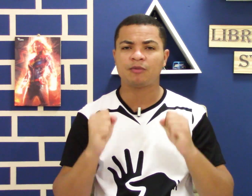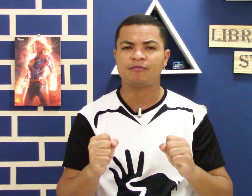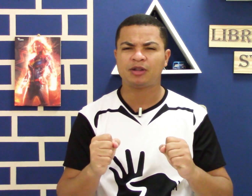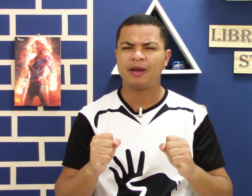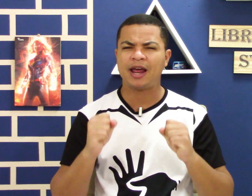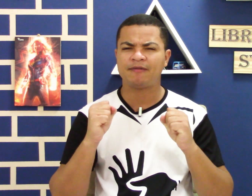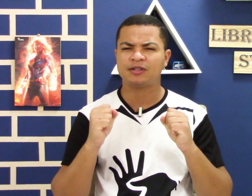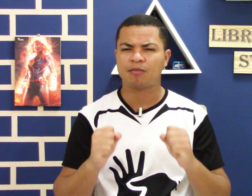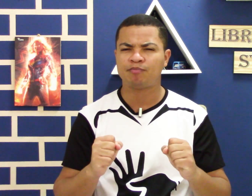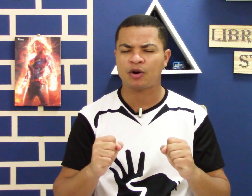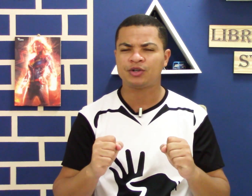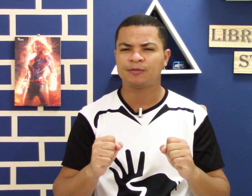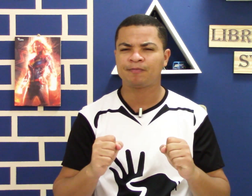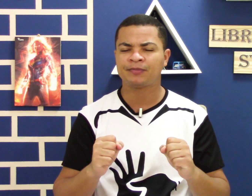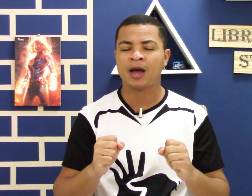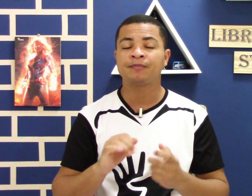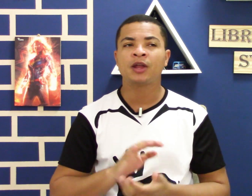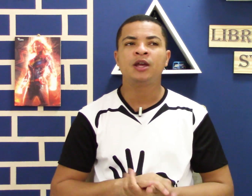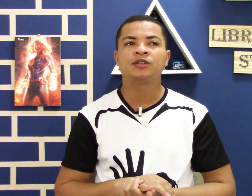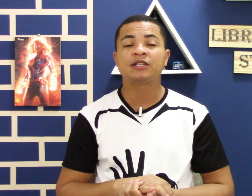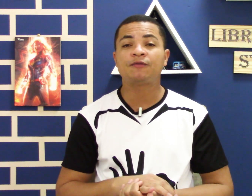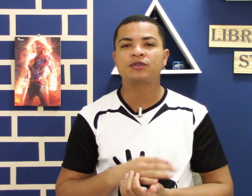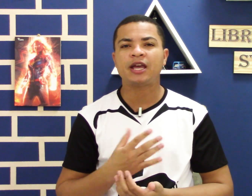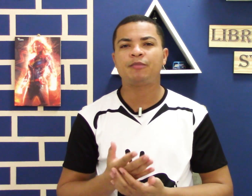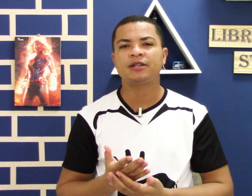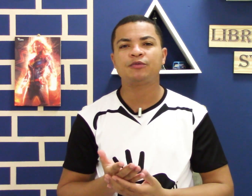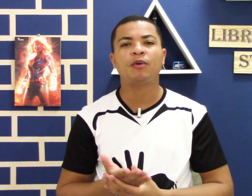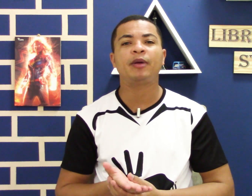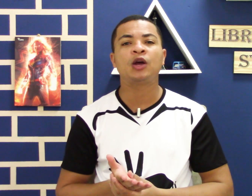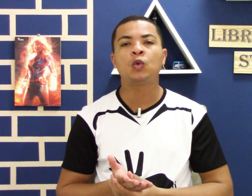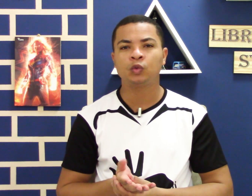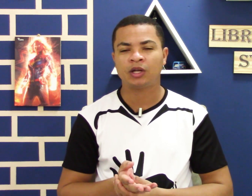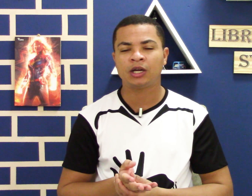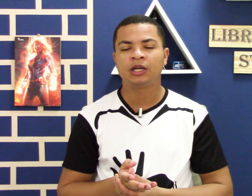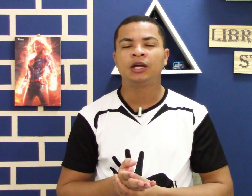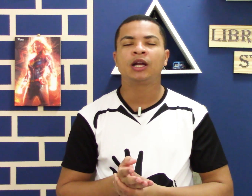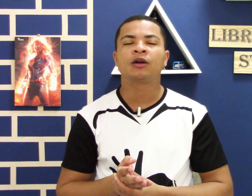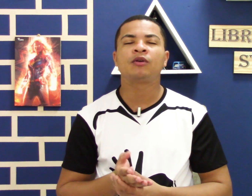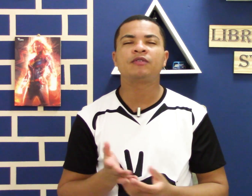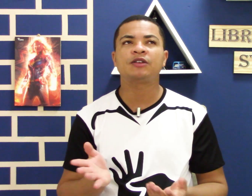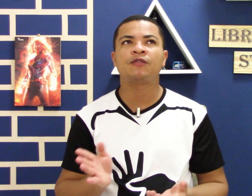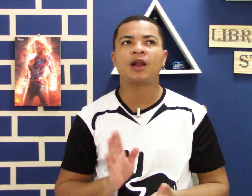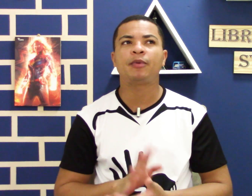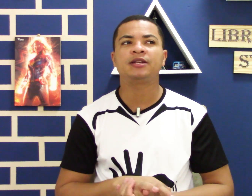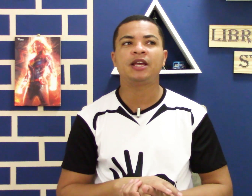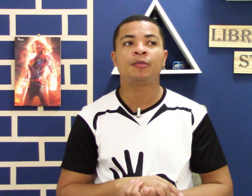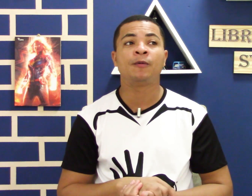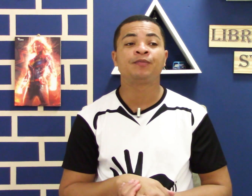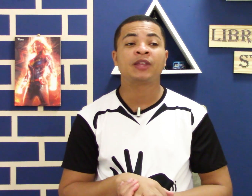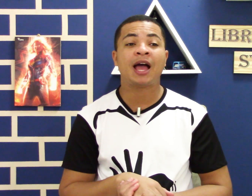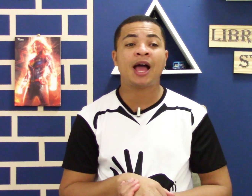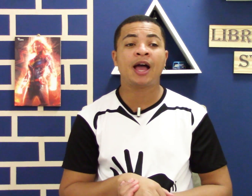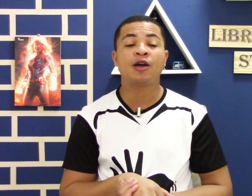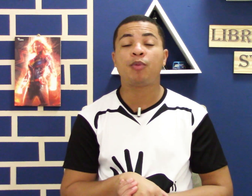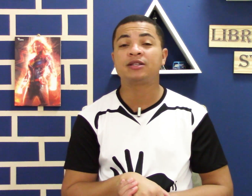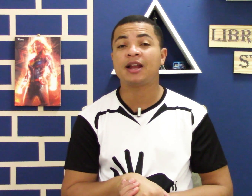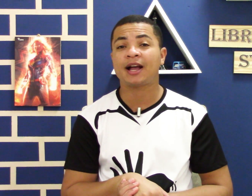movimento bem leve, assim, ó, pode, tá? Se você for usar ele, por exemplo, numa pergunta, quando você for falar, por exemplo, eu posso ir na casa da